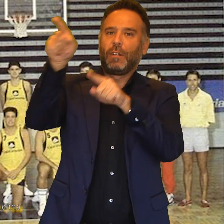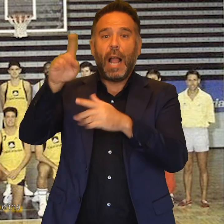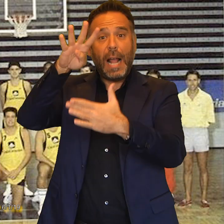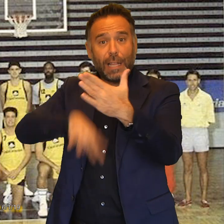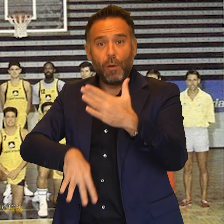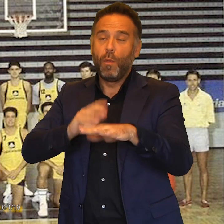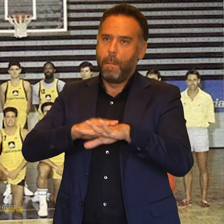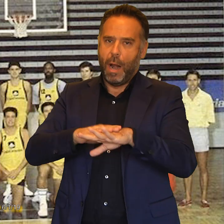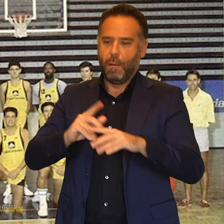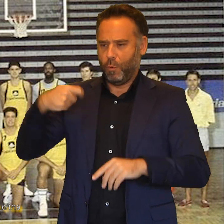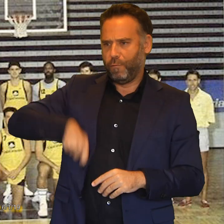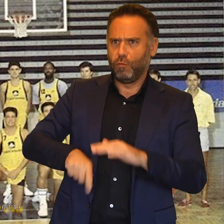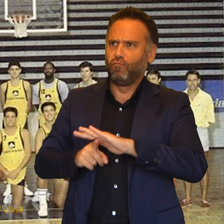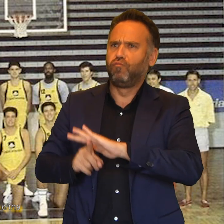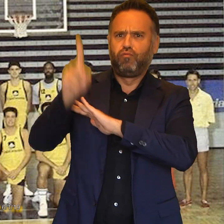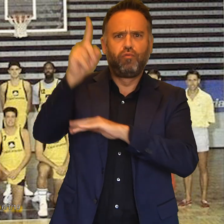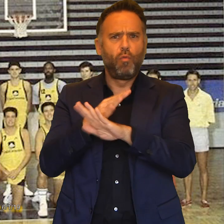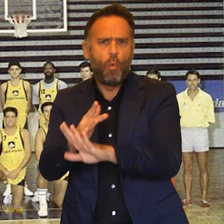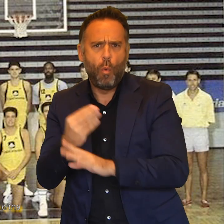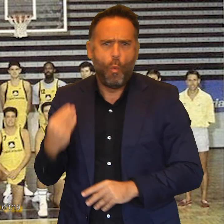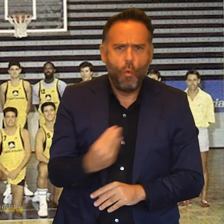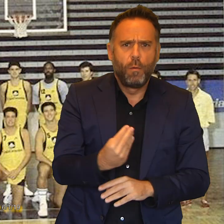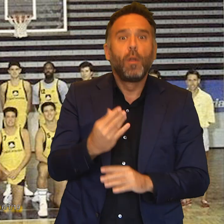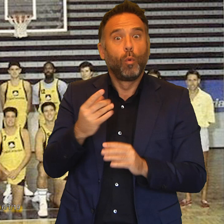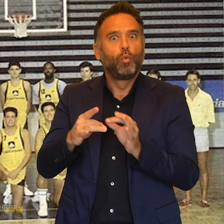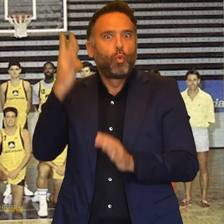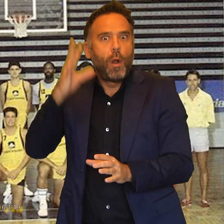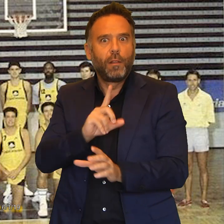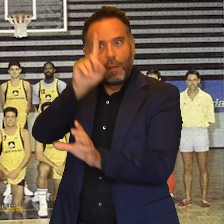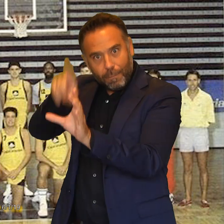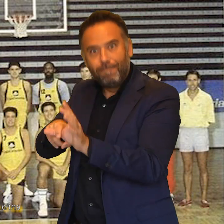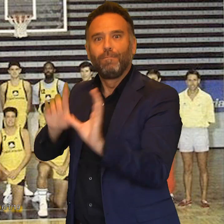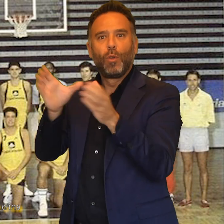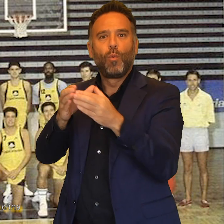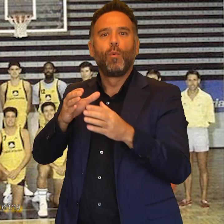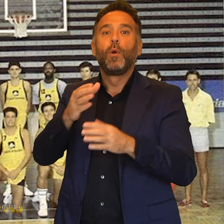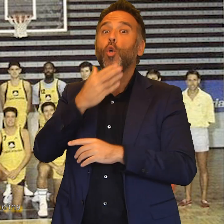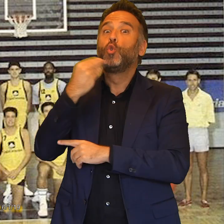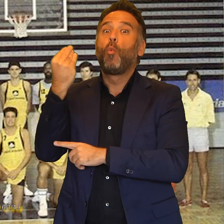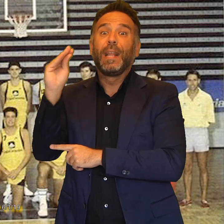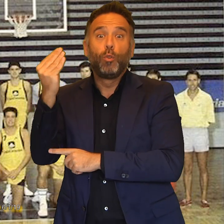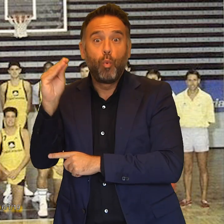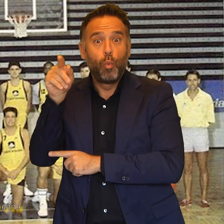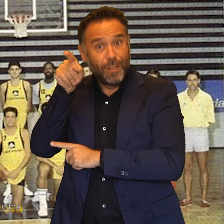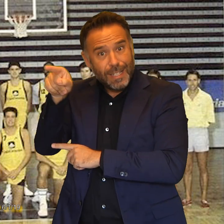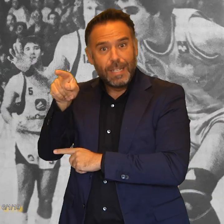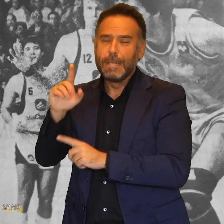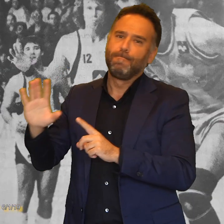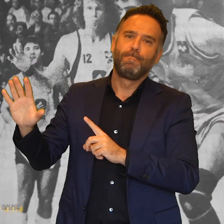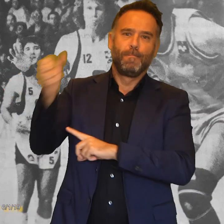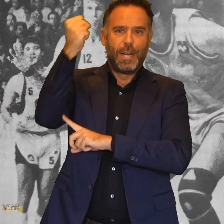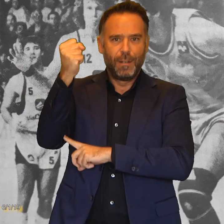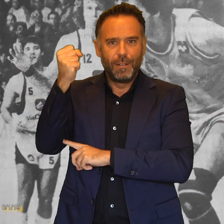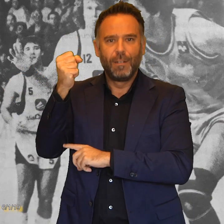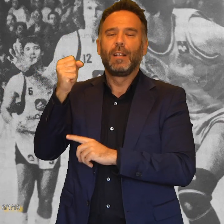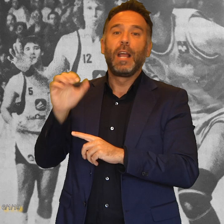de crecer como profesional, teniendo la suerte de formar parte de la plantilla del Juventud, que conquistó